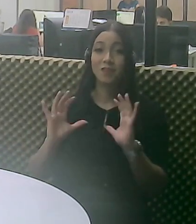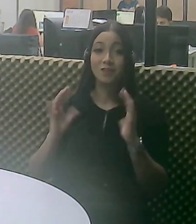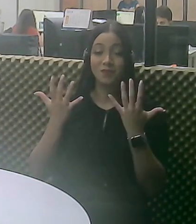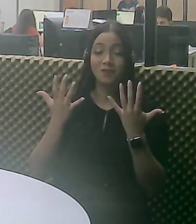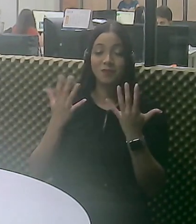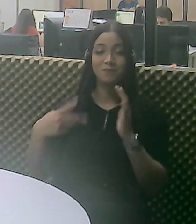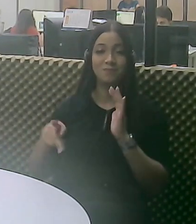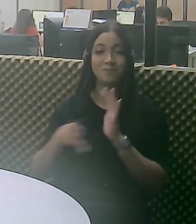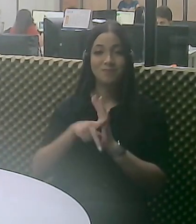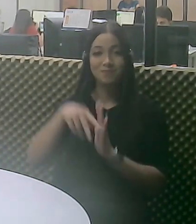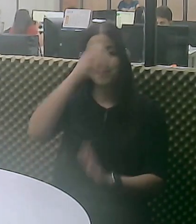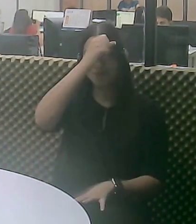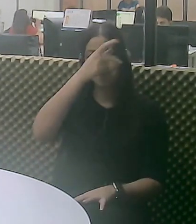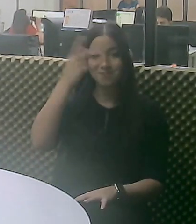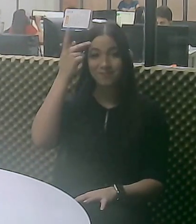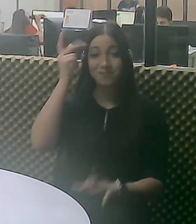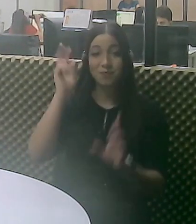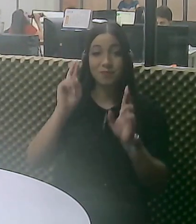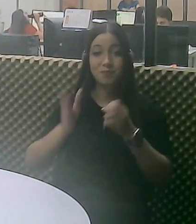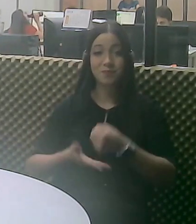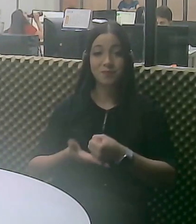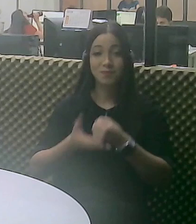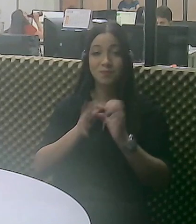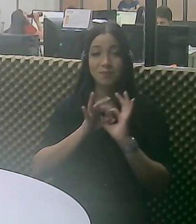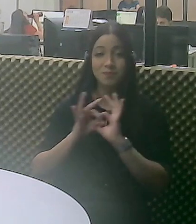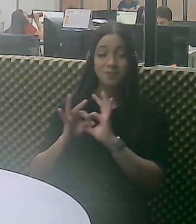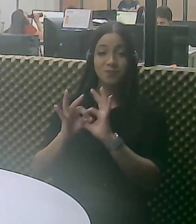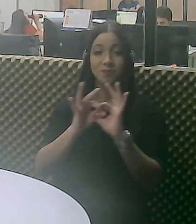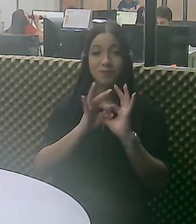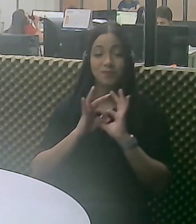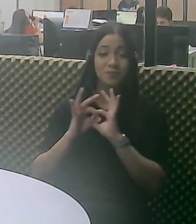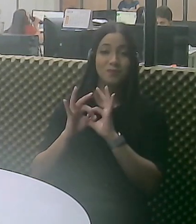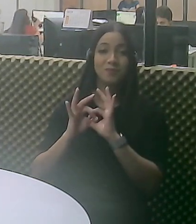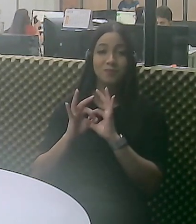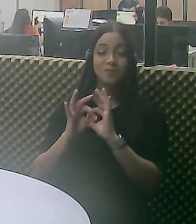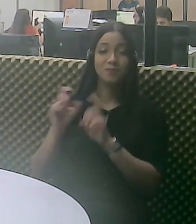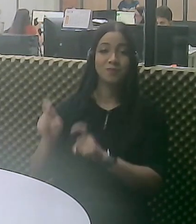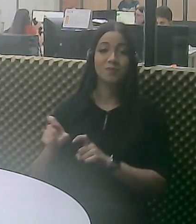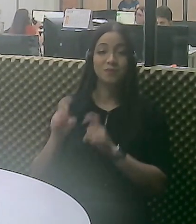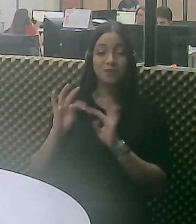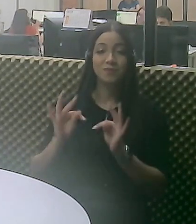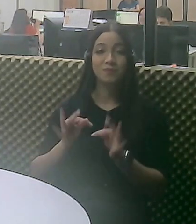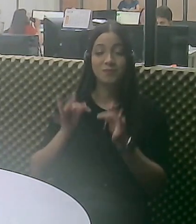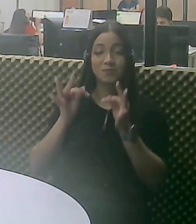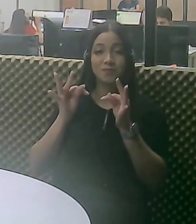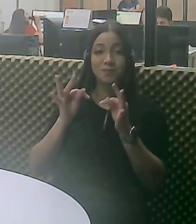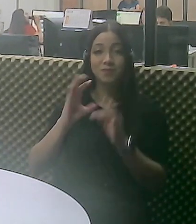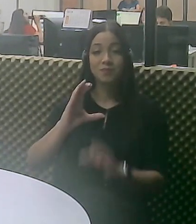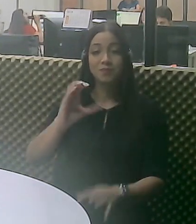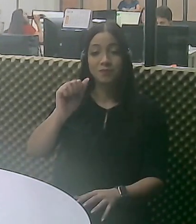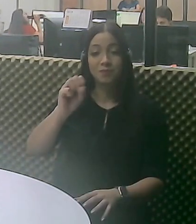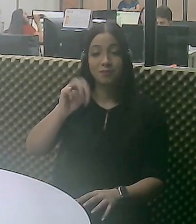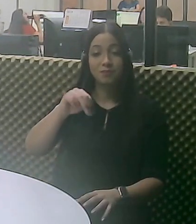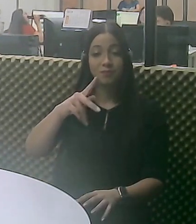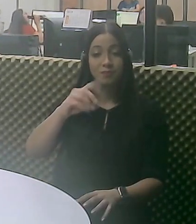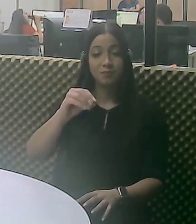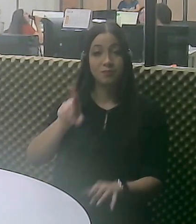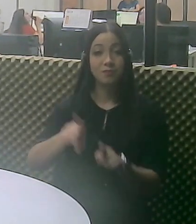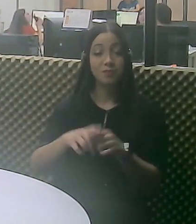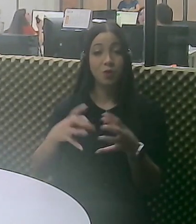uma realização da Prefeitura com apoio e parceria da Companhia de Promoção Agrícola e Tecnologia, a Campo, e do